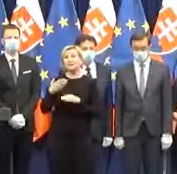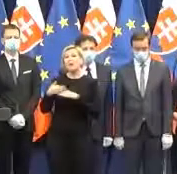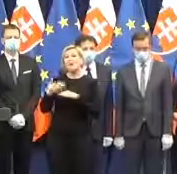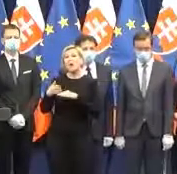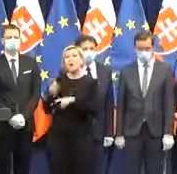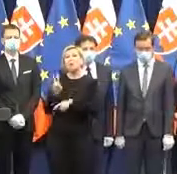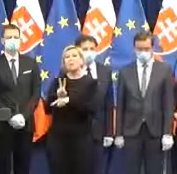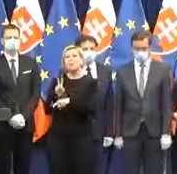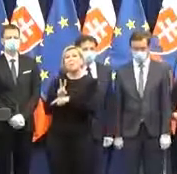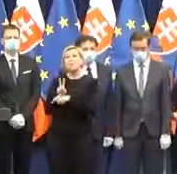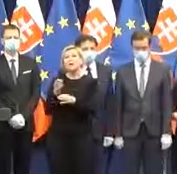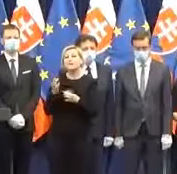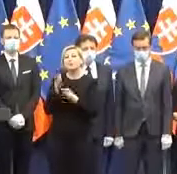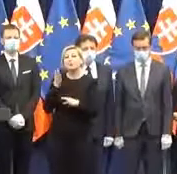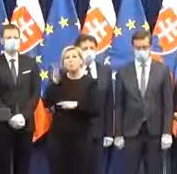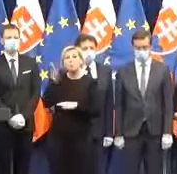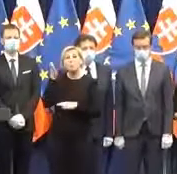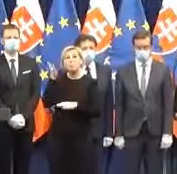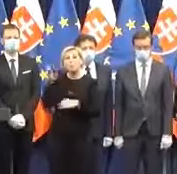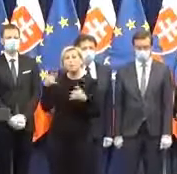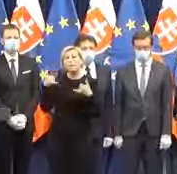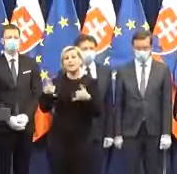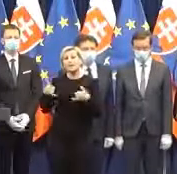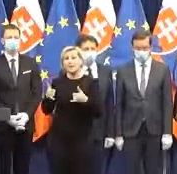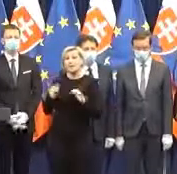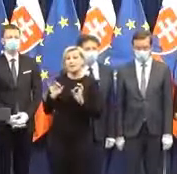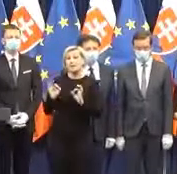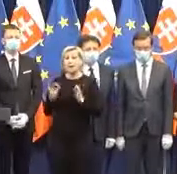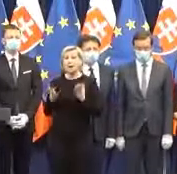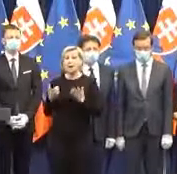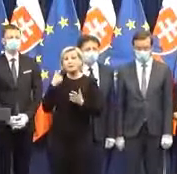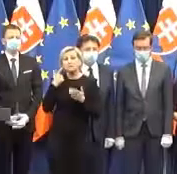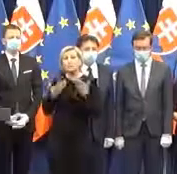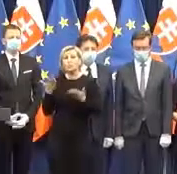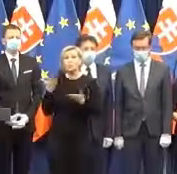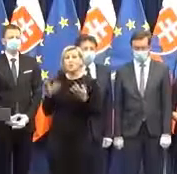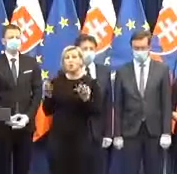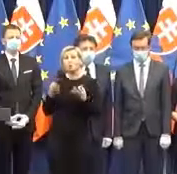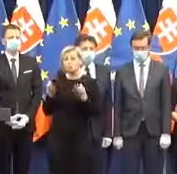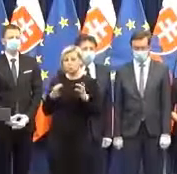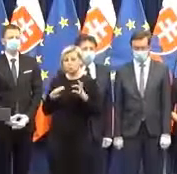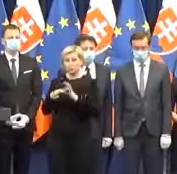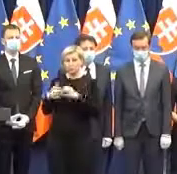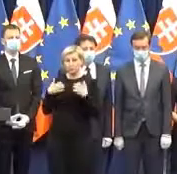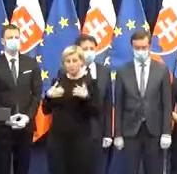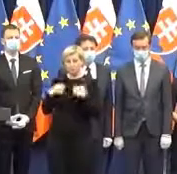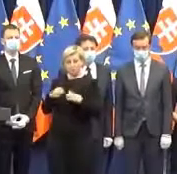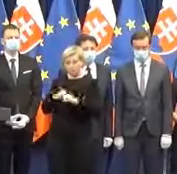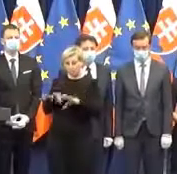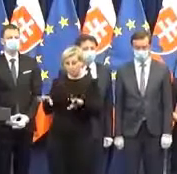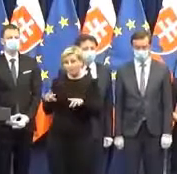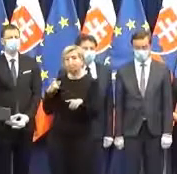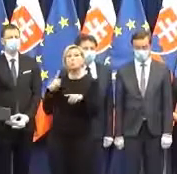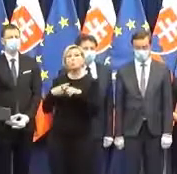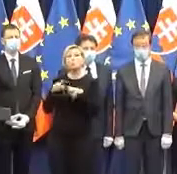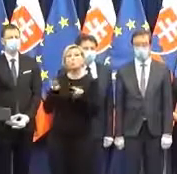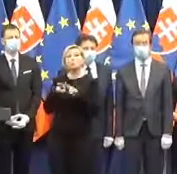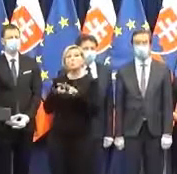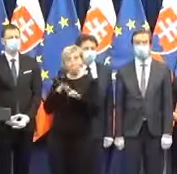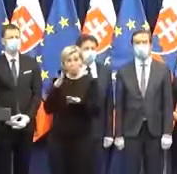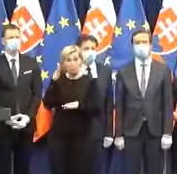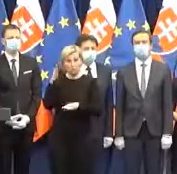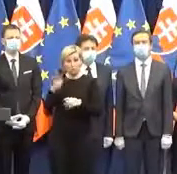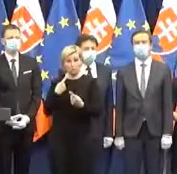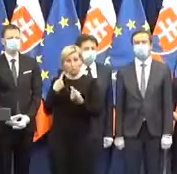teda prichádzajú v súčasnosti do úvahy v súvislosti s koronavírusom? A či v útorok bude rokovať parlament aj o